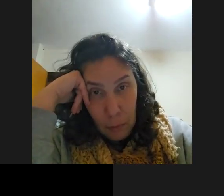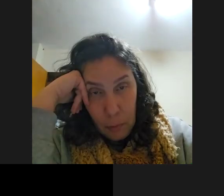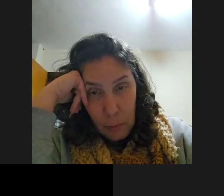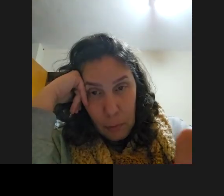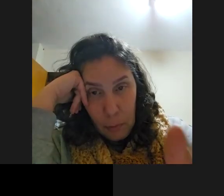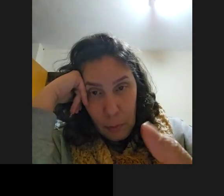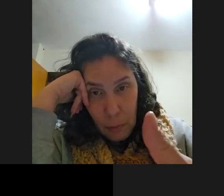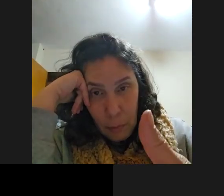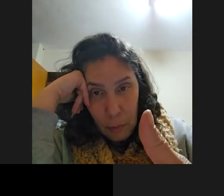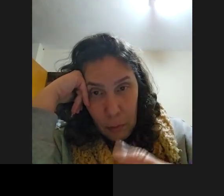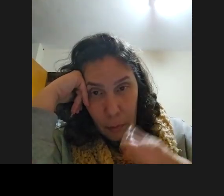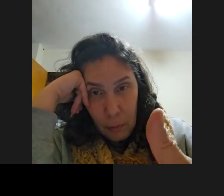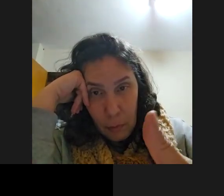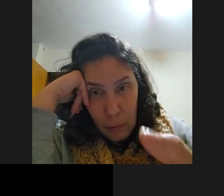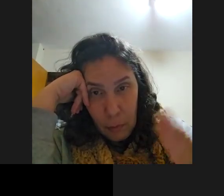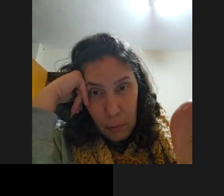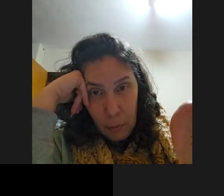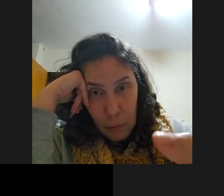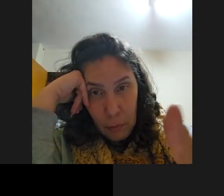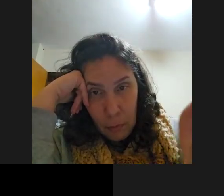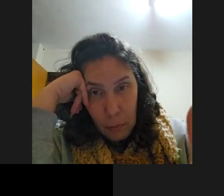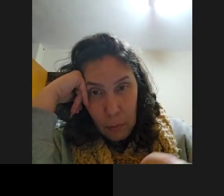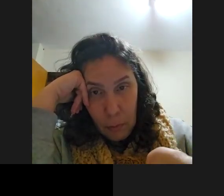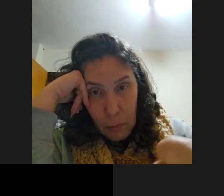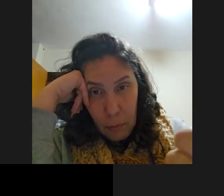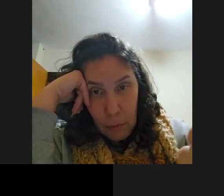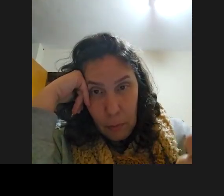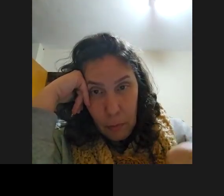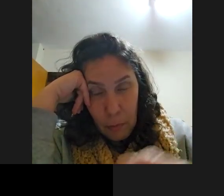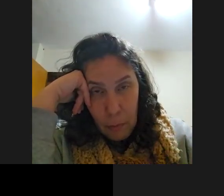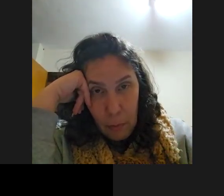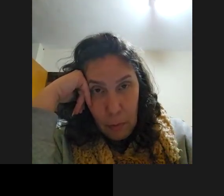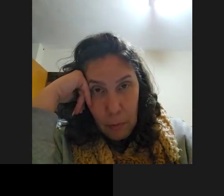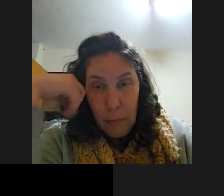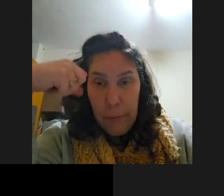tiver aparecendo a projeção em meu rosto, vocês me falam aí para eu tentar ver aqui de outro jeito, tá bom?